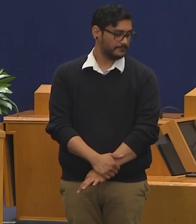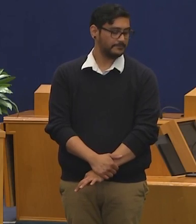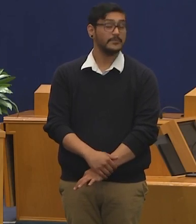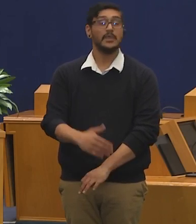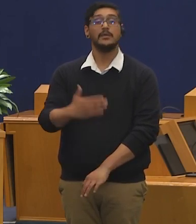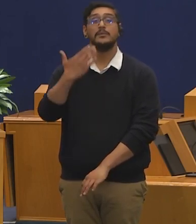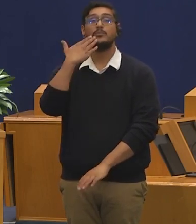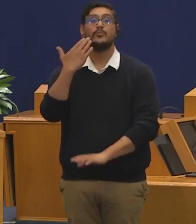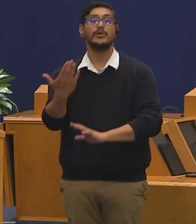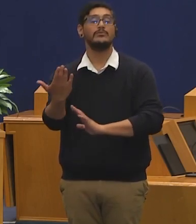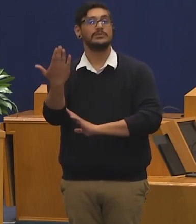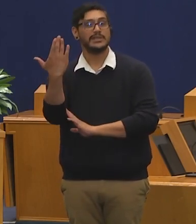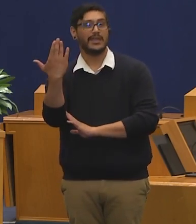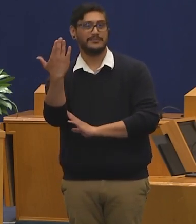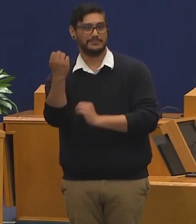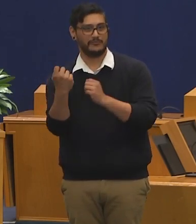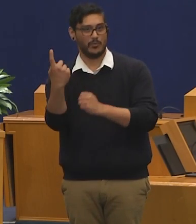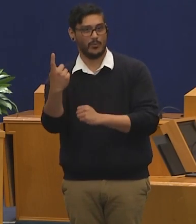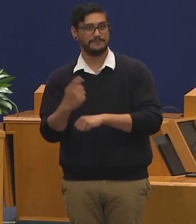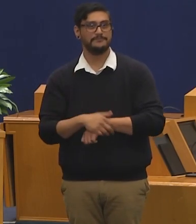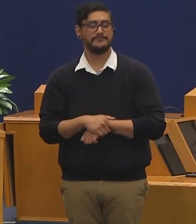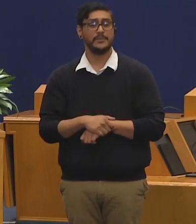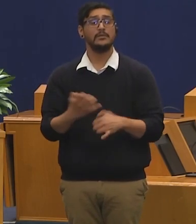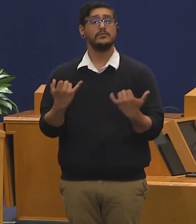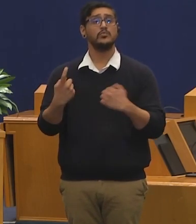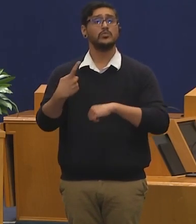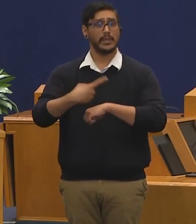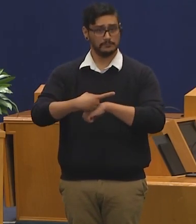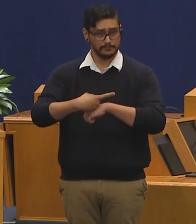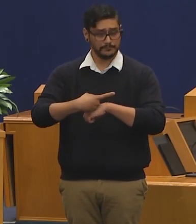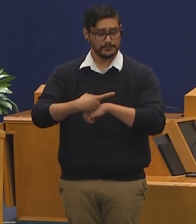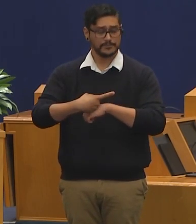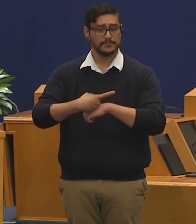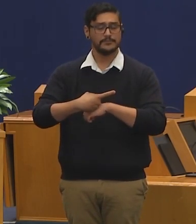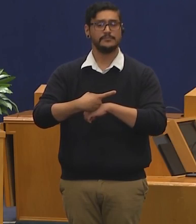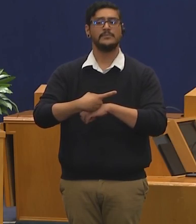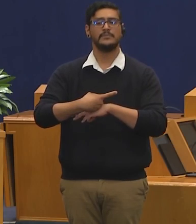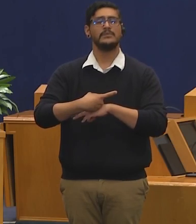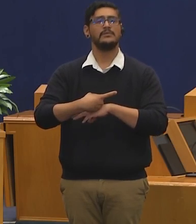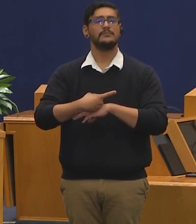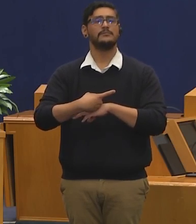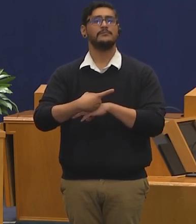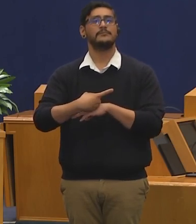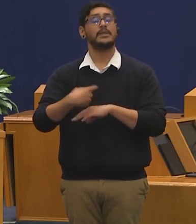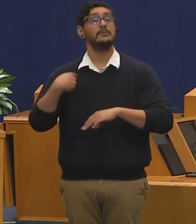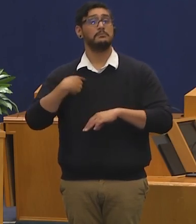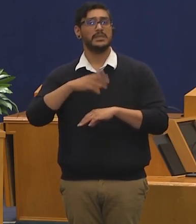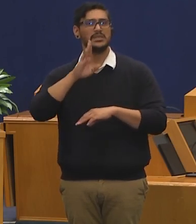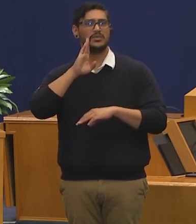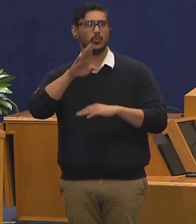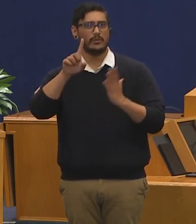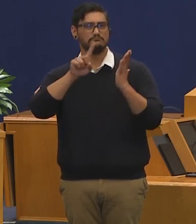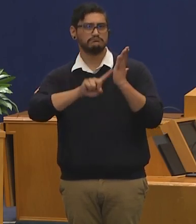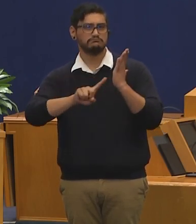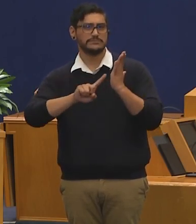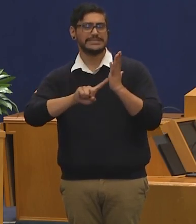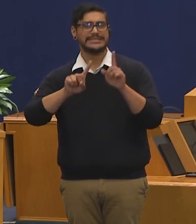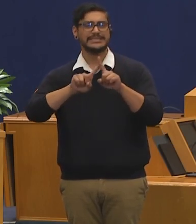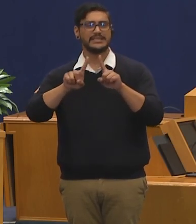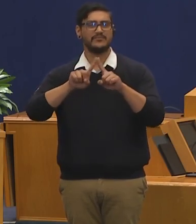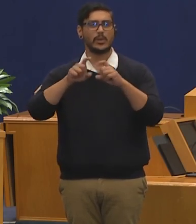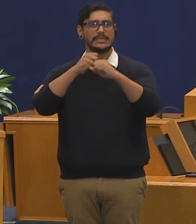Buenos días a todos. Hoy voy a revisar los efectos de las intervenciones de